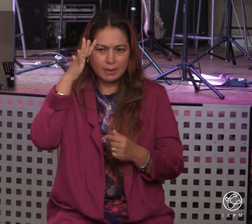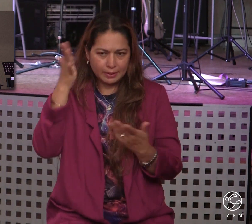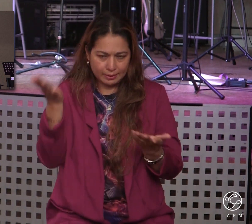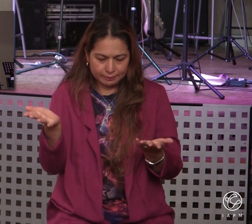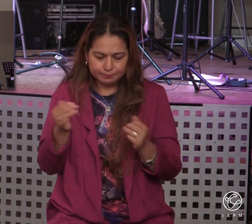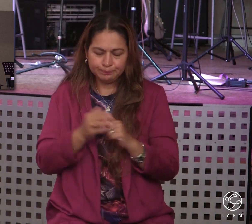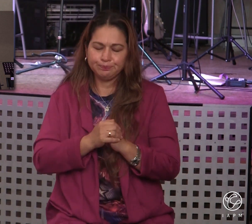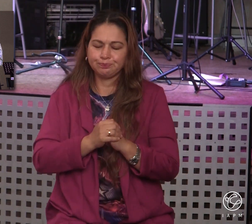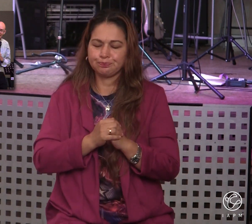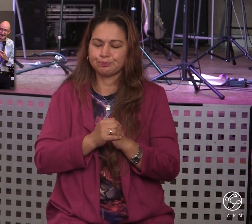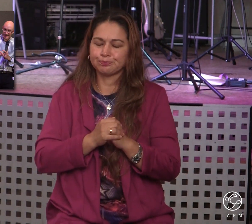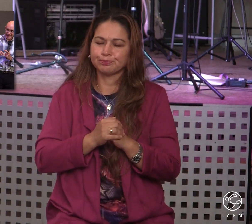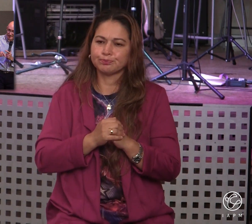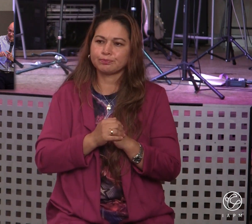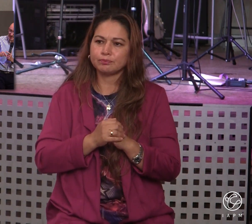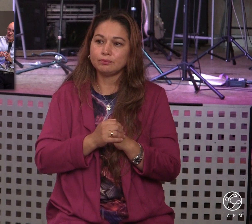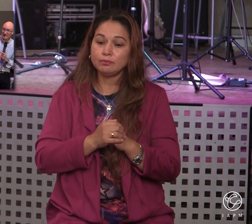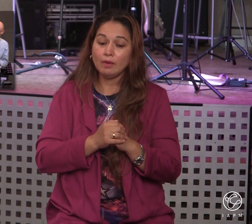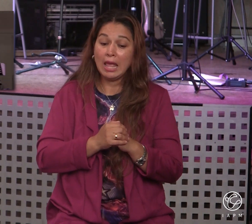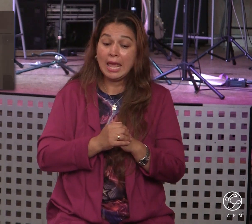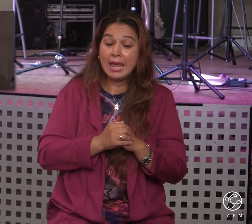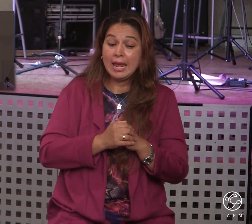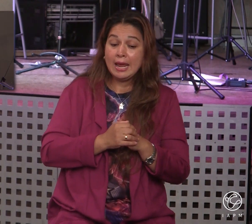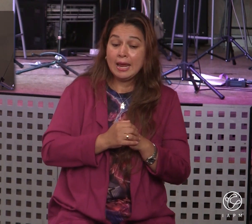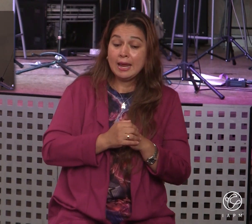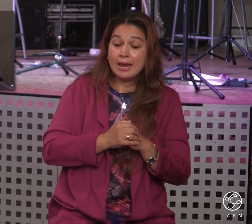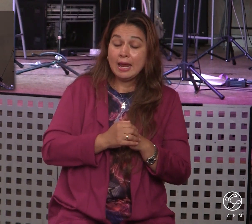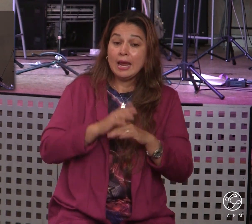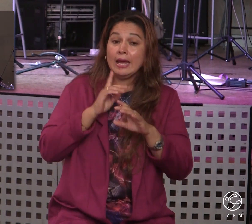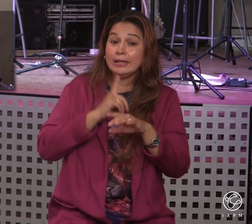pongamos, las 6 de la tarde, que empiezan las vigilias.